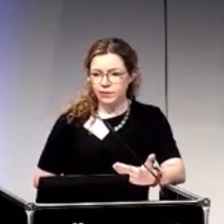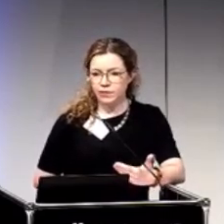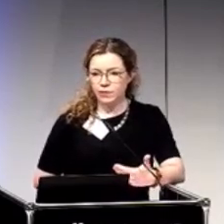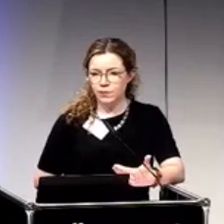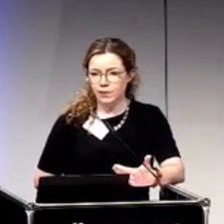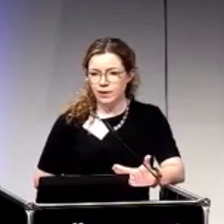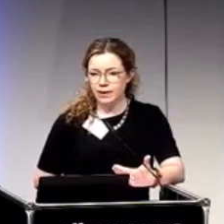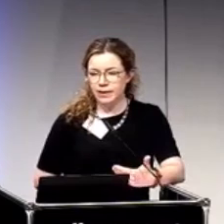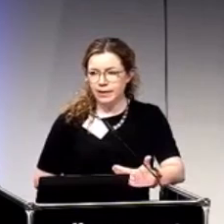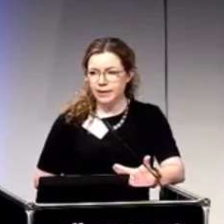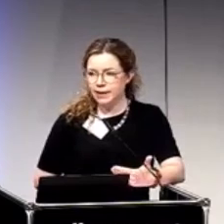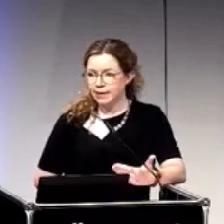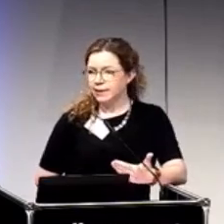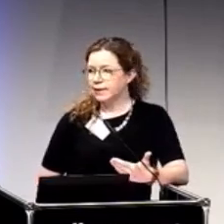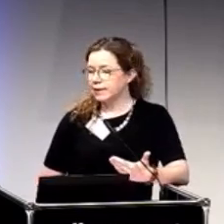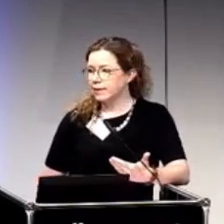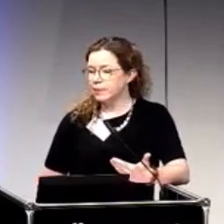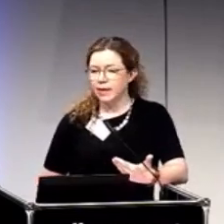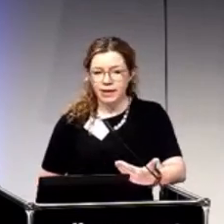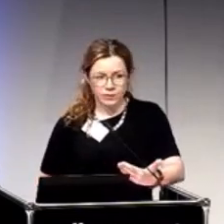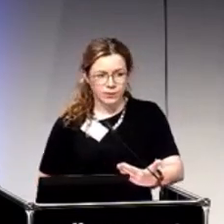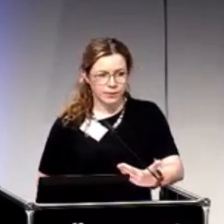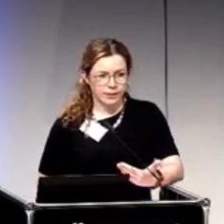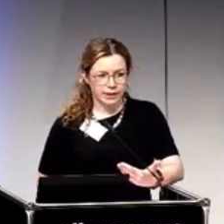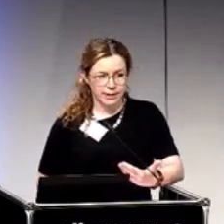und um inhaltliche Beratung gegenseitig.